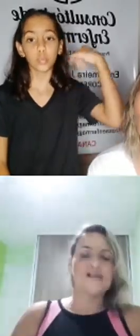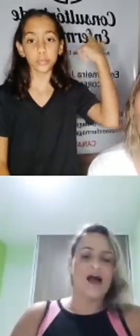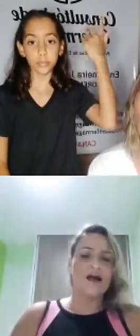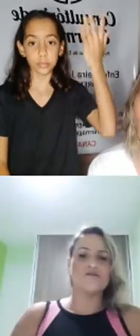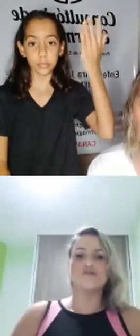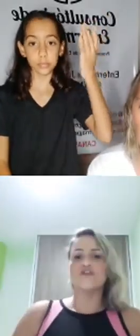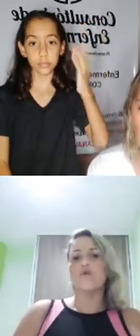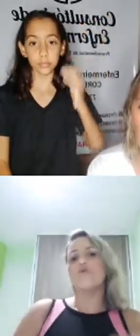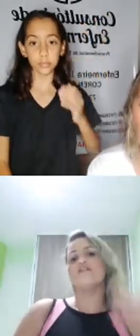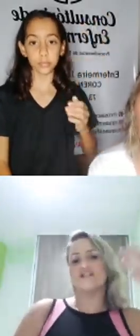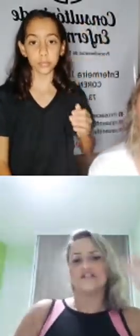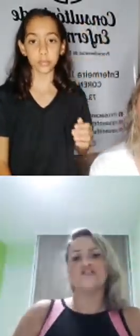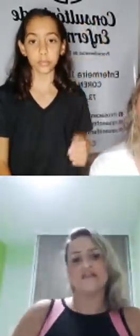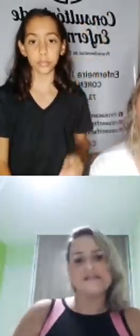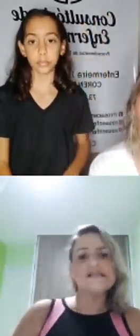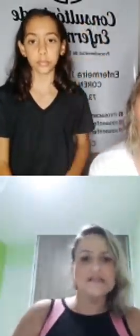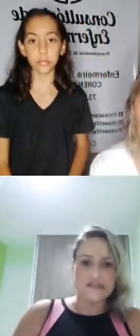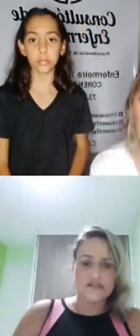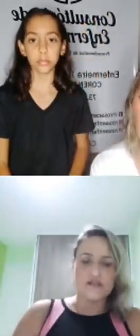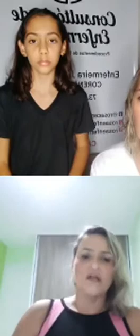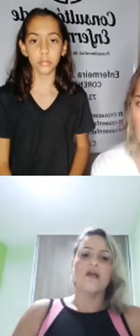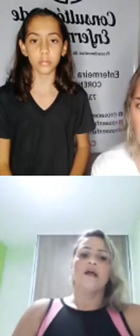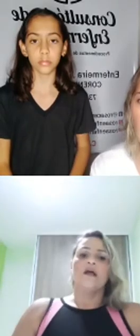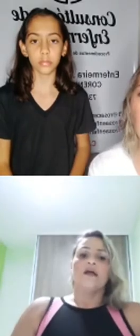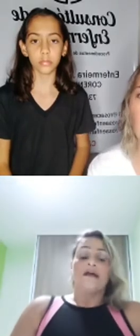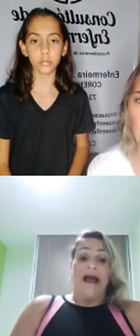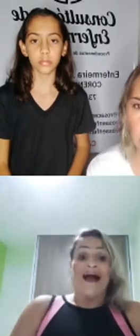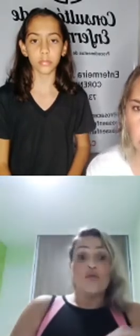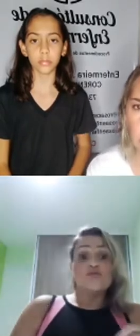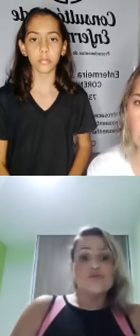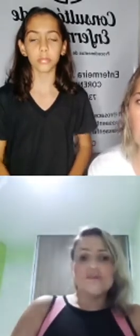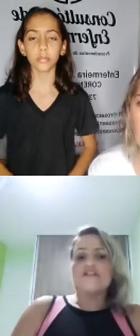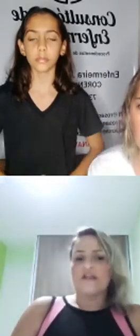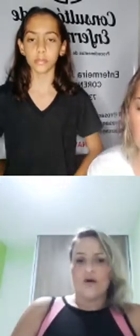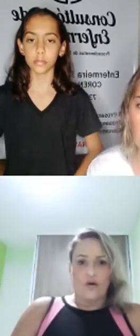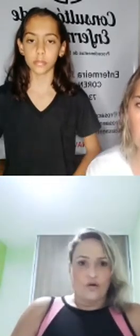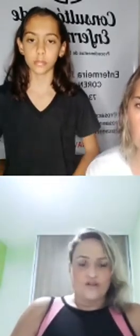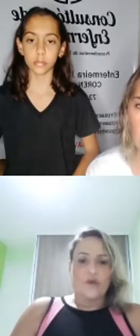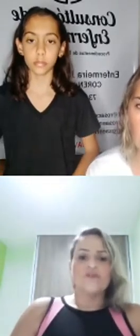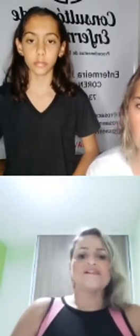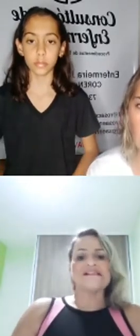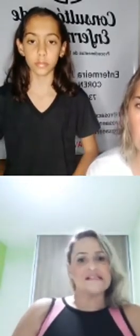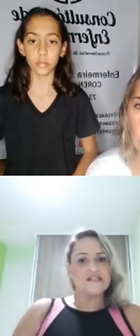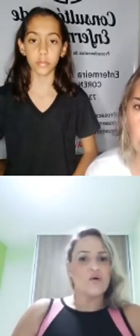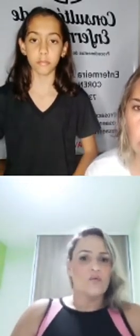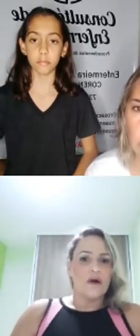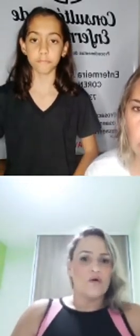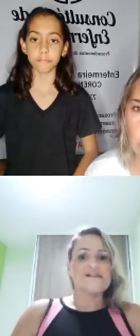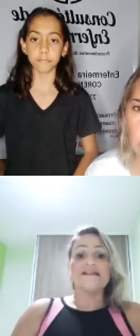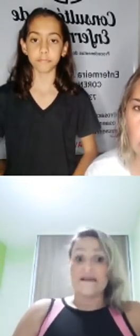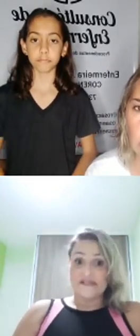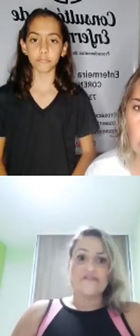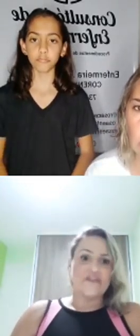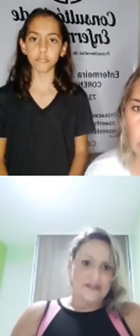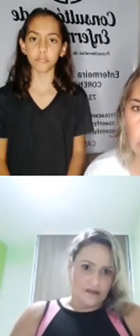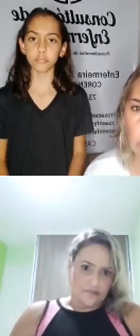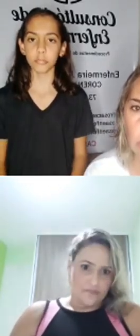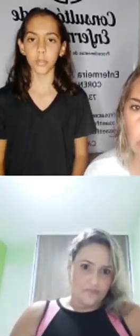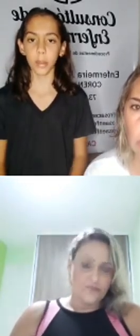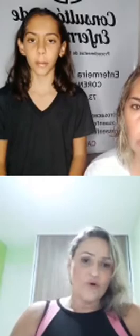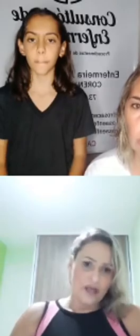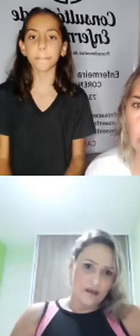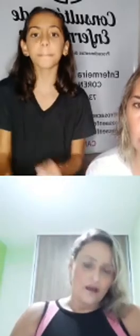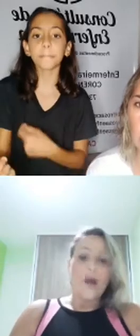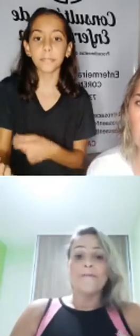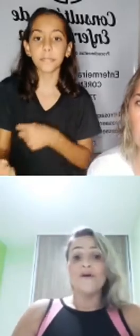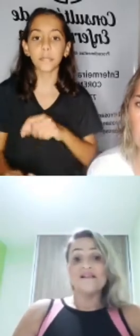menos casos, onde a curva já esteja descendente. A consulta ginecológica, quando se sente alguma coisa, deve ser feita.